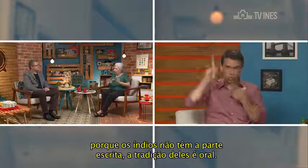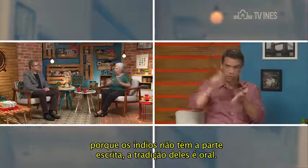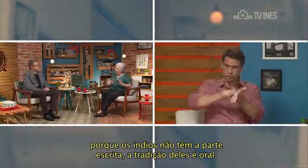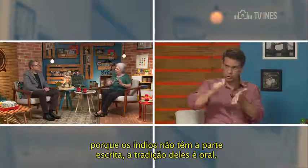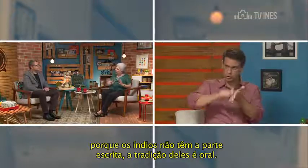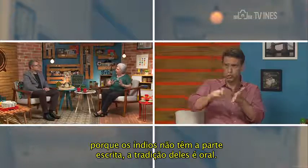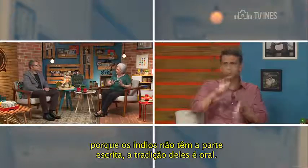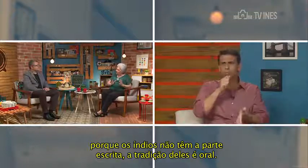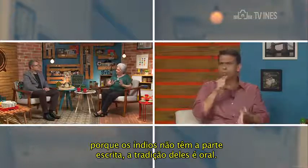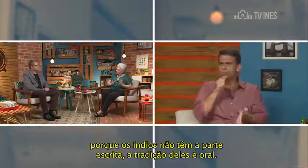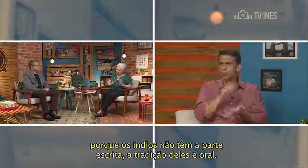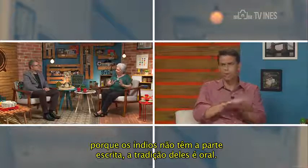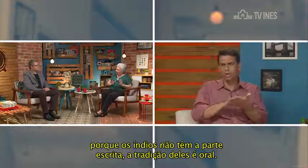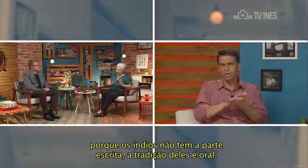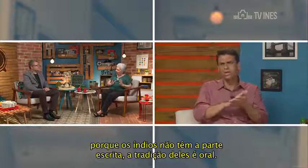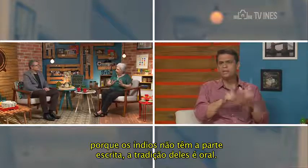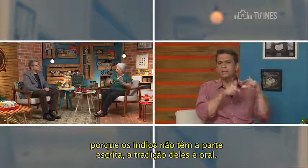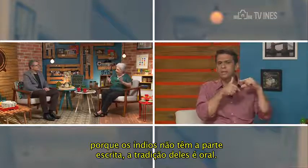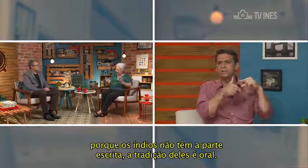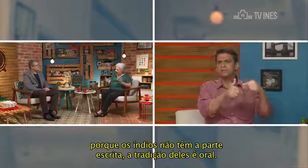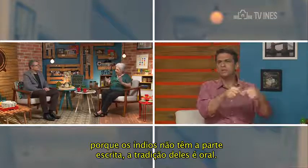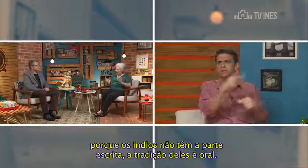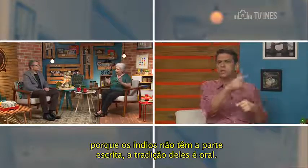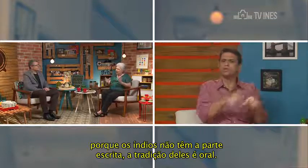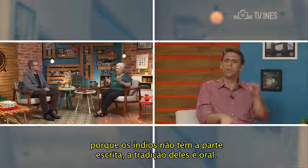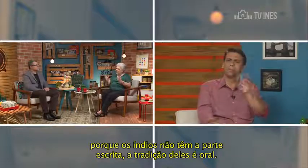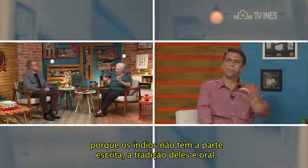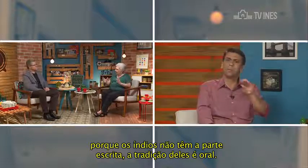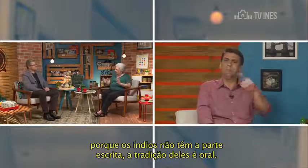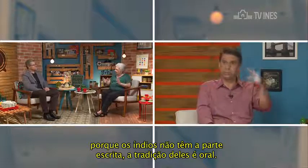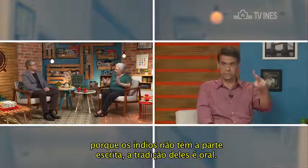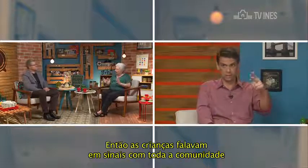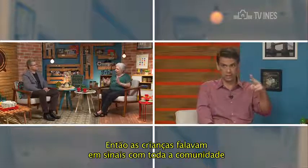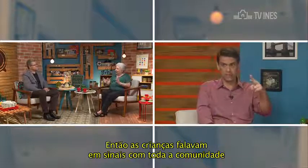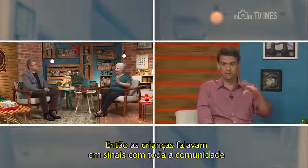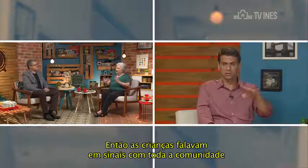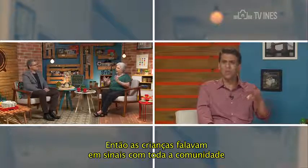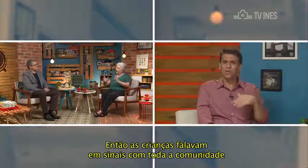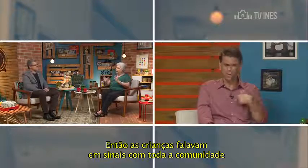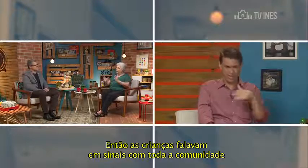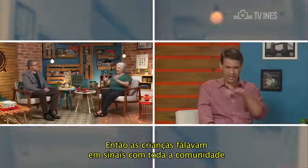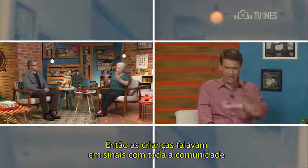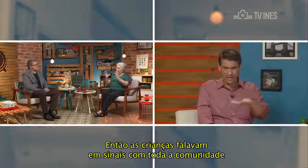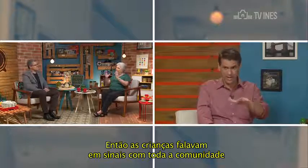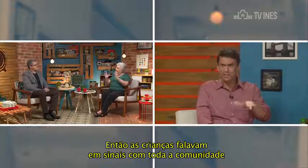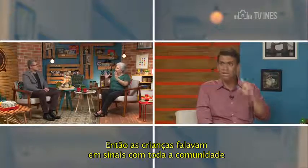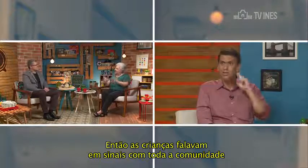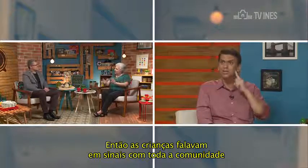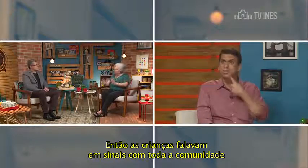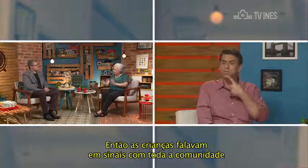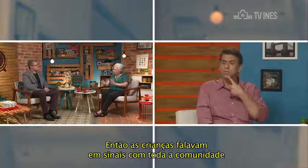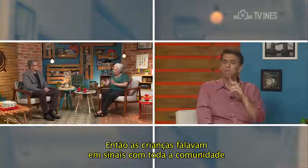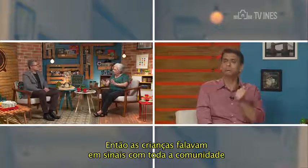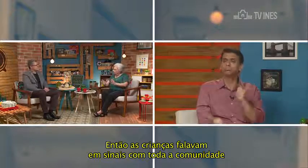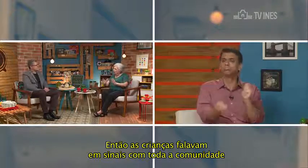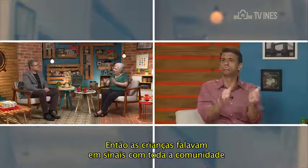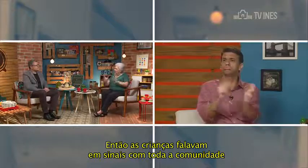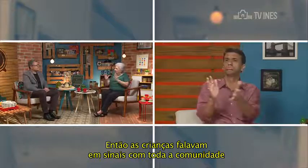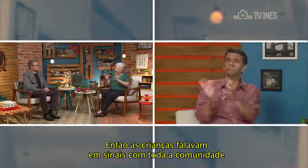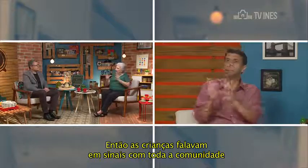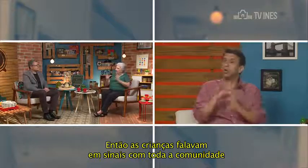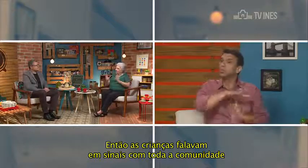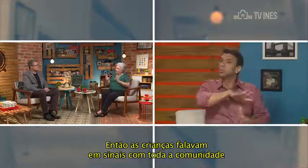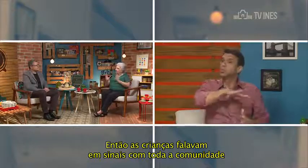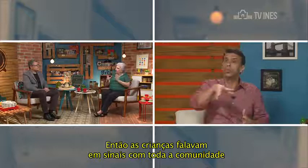Eles não têm A parte escrita Não é? É a tradição deles É oral Então As crianças surdas